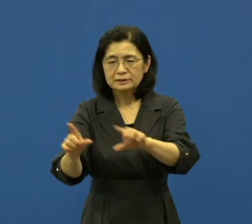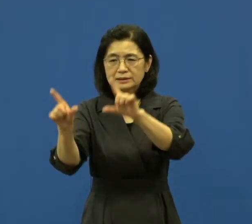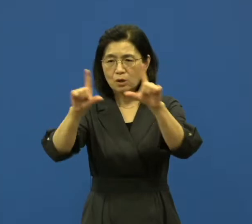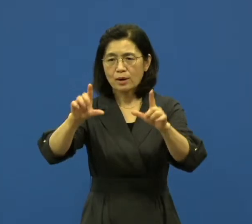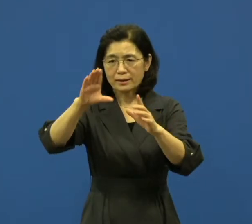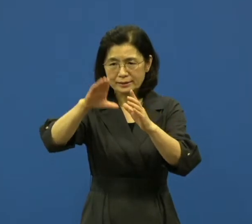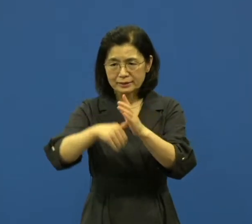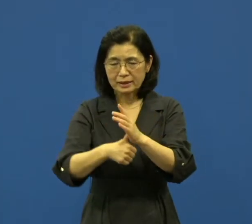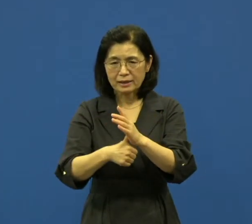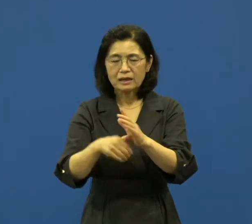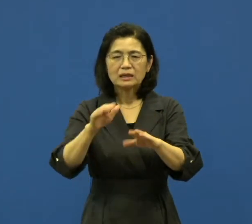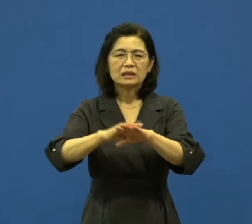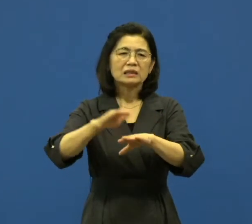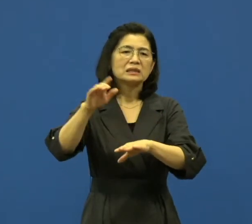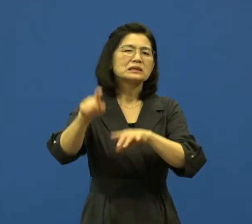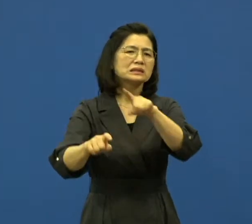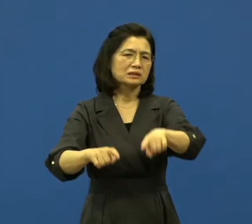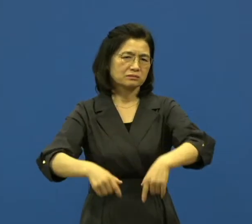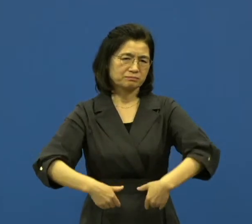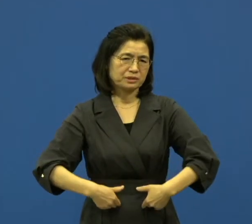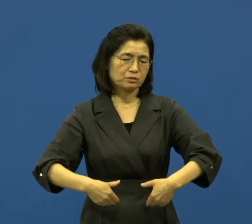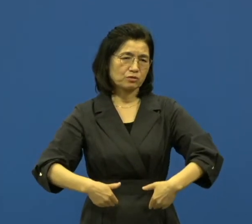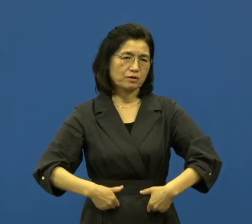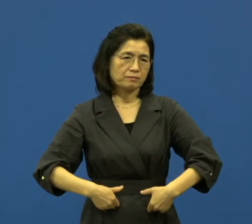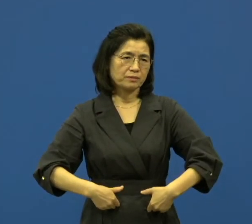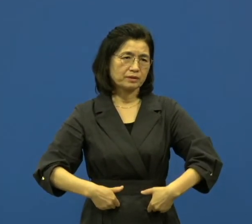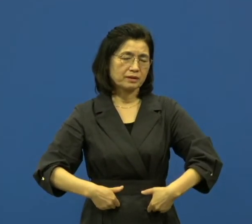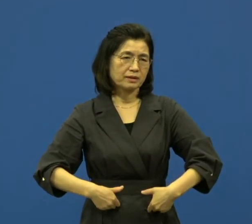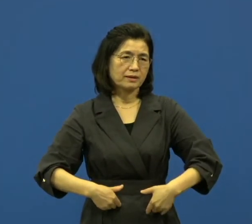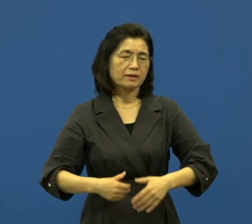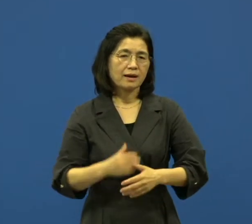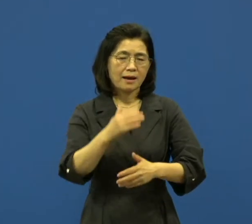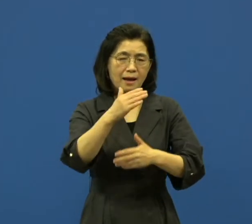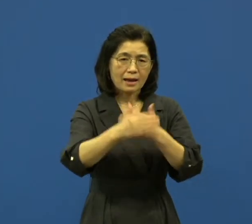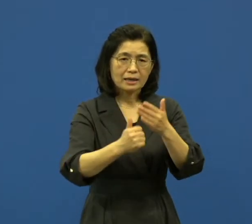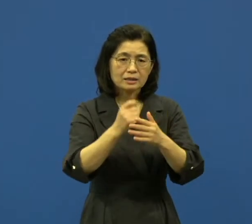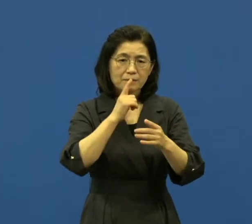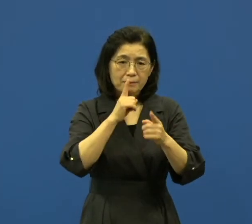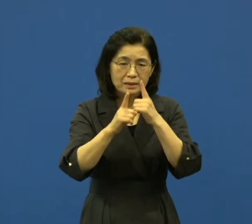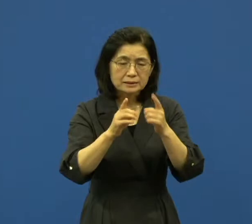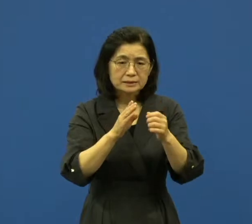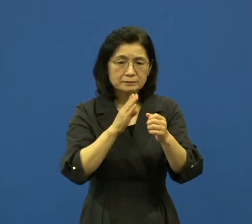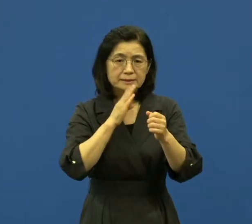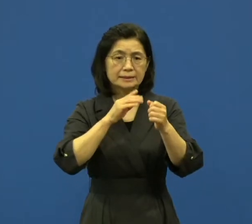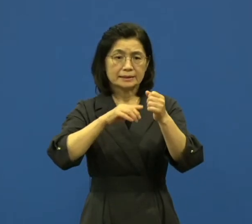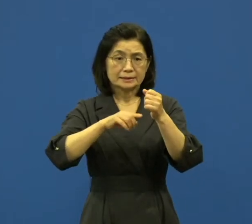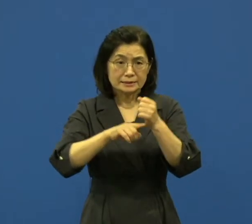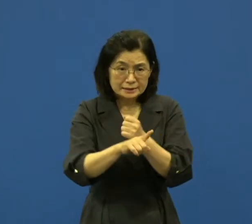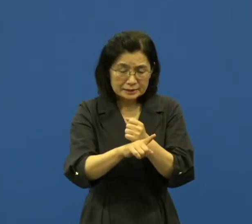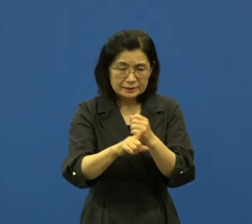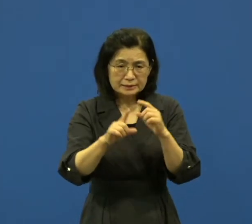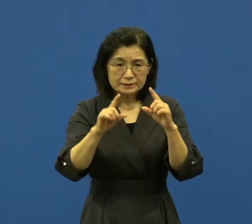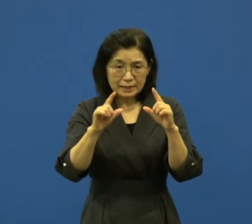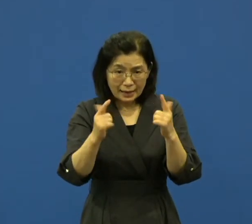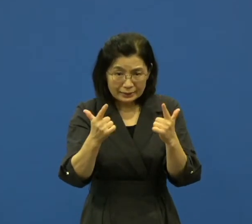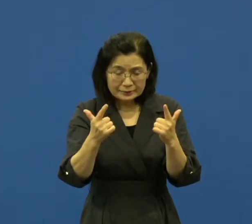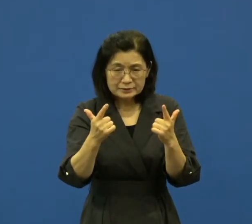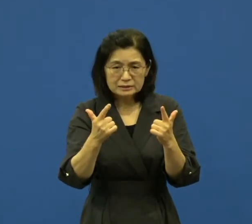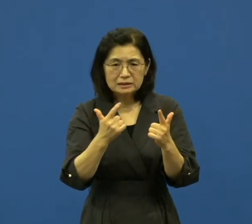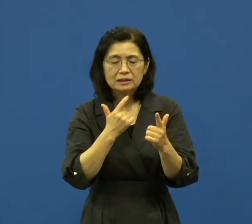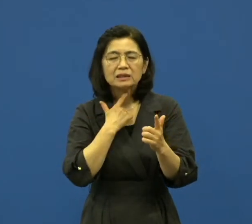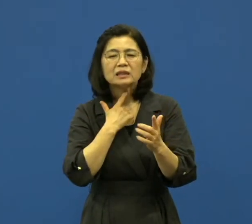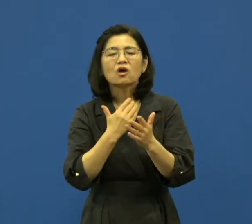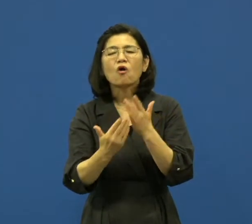믿음으로 현실에 부딪혀 보아야 되는데, 말씀이 진리인지 아닌지 경험을 하지 않으면 결국 피상적이게 되는 것입니다.